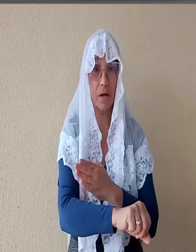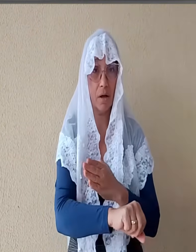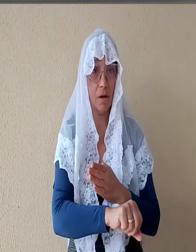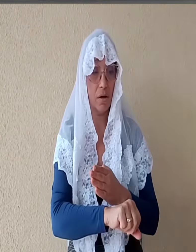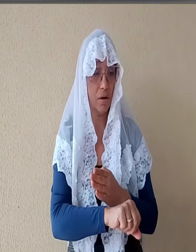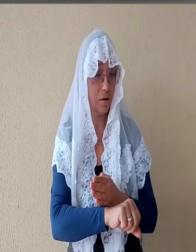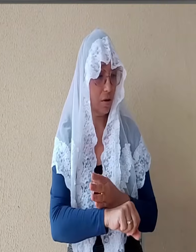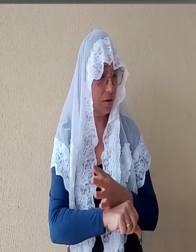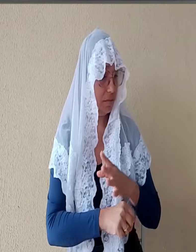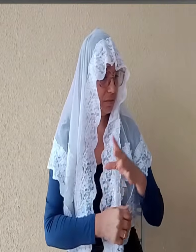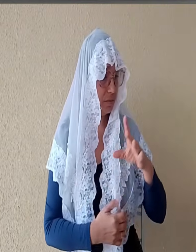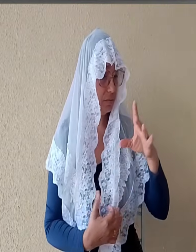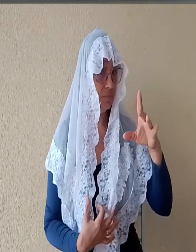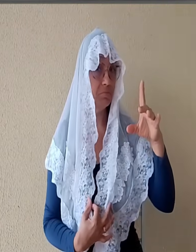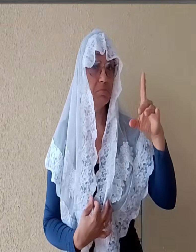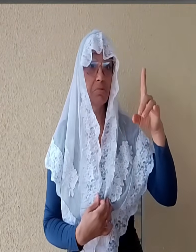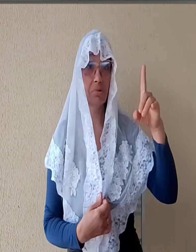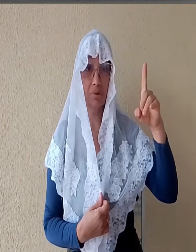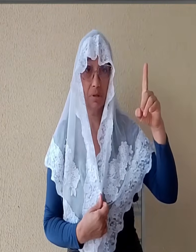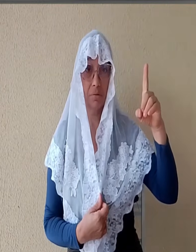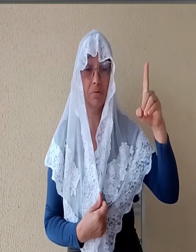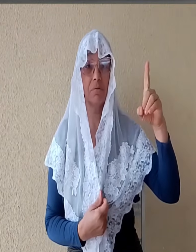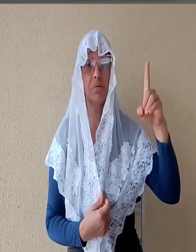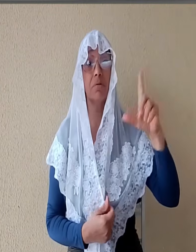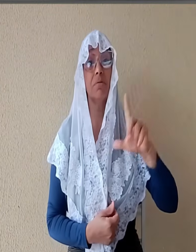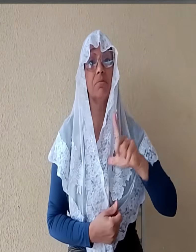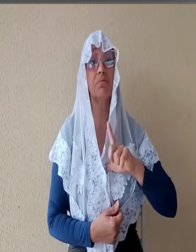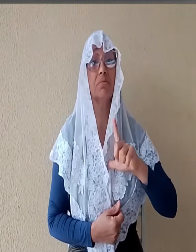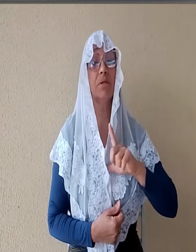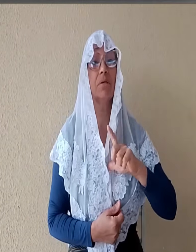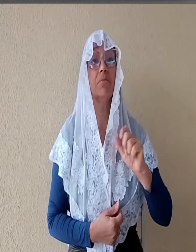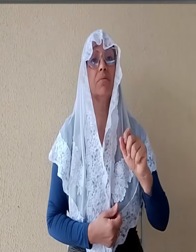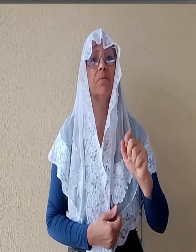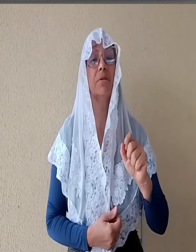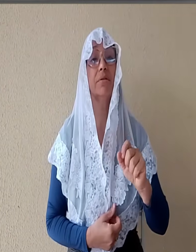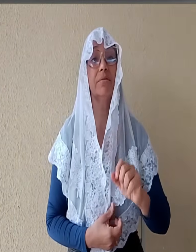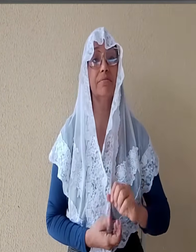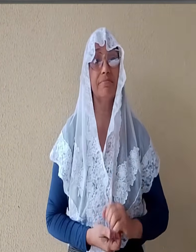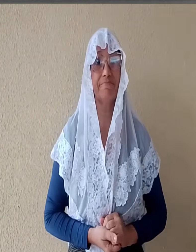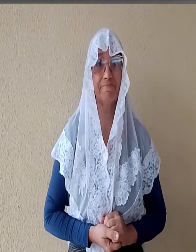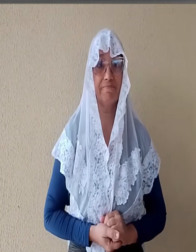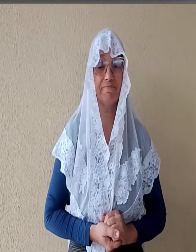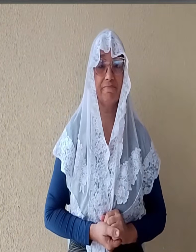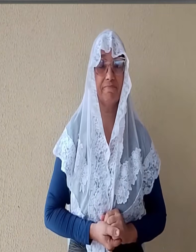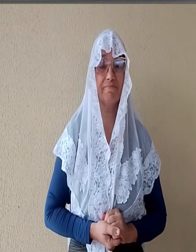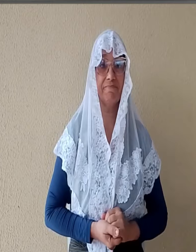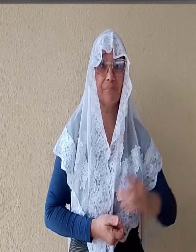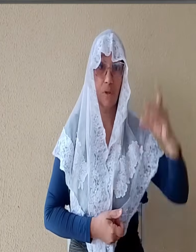ancião. E o que faz, Senhor? Todos aqueles,